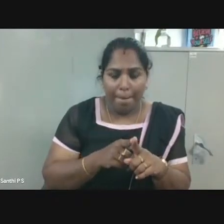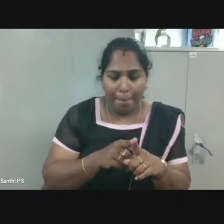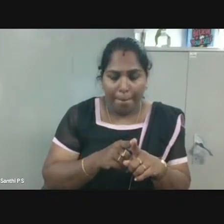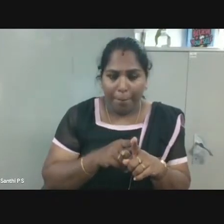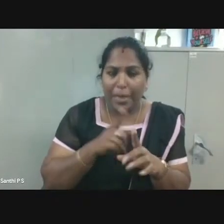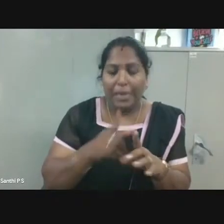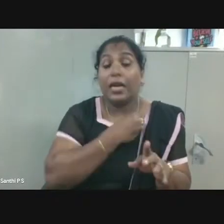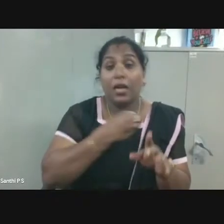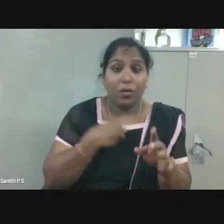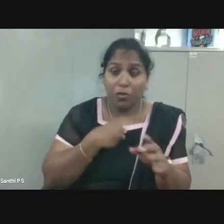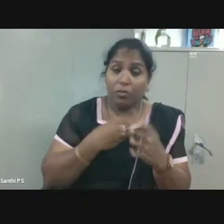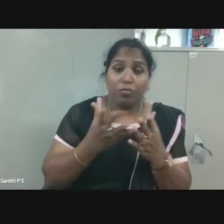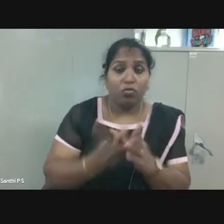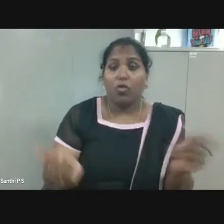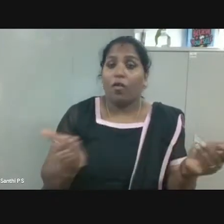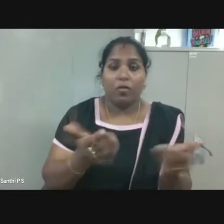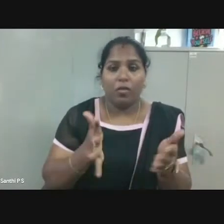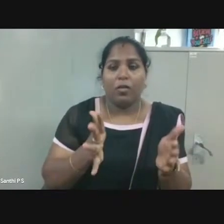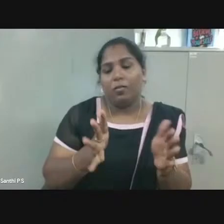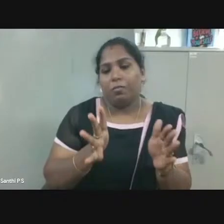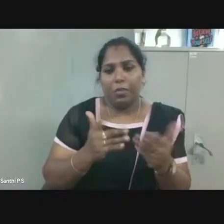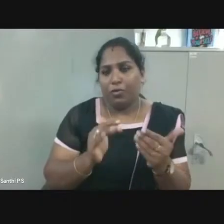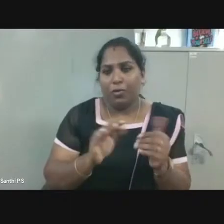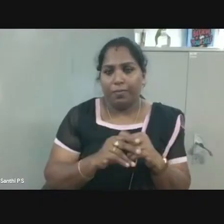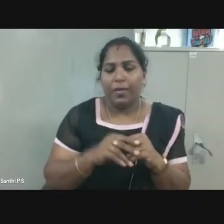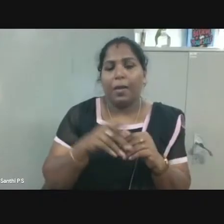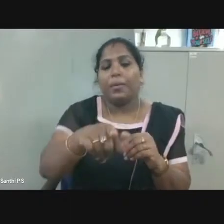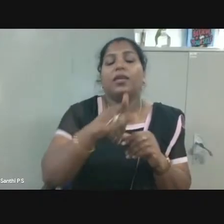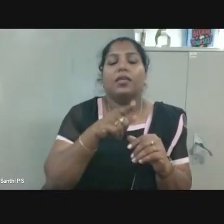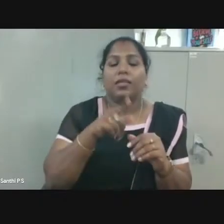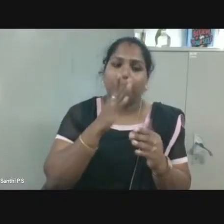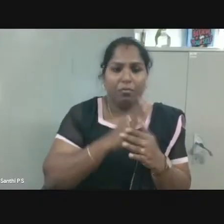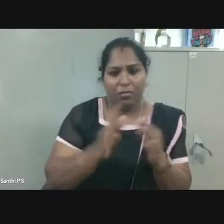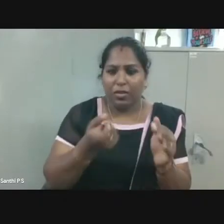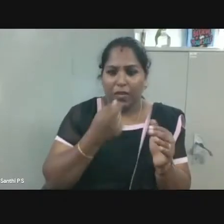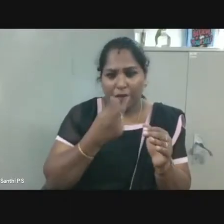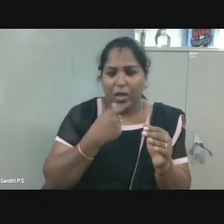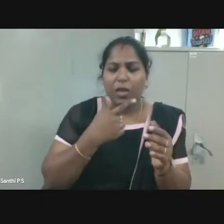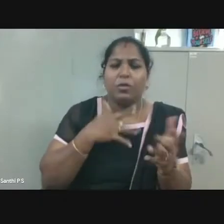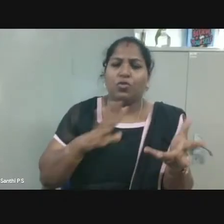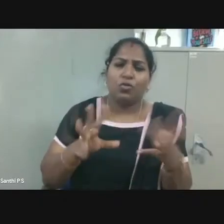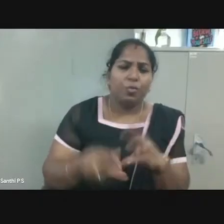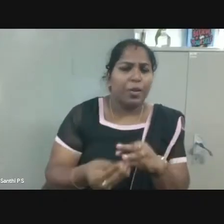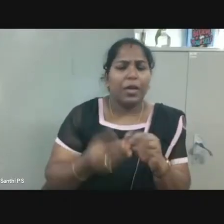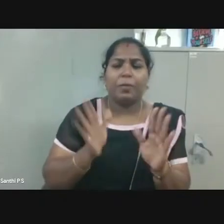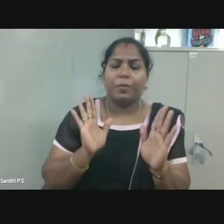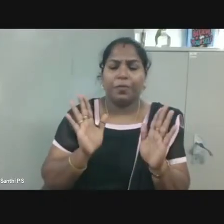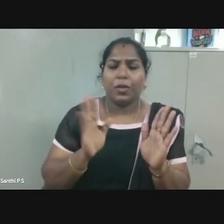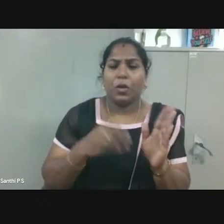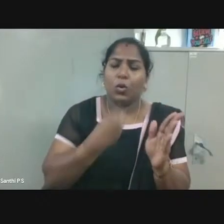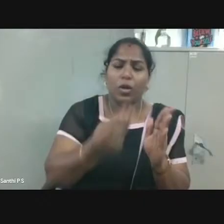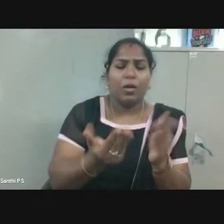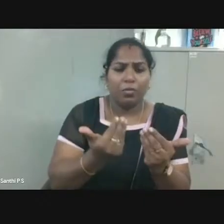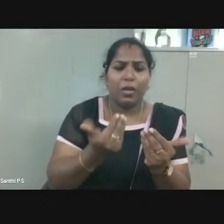അസുഖം മാറ്റാനല്ല ഇത് കൊടുക്കുന്നത്. ഇത്രയാണ് നമ്മുടെ കയ്യിലുള്ള മരുന്ന്. രത്ന ചുരുക്കത്തിൽ നമുക്ക് കൊടുക്കാൻ പറ്റുന്ന ആ കൂടെ ഉള്ളത്